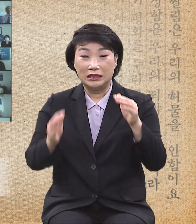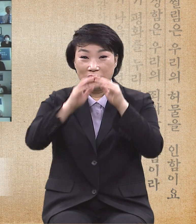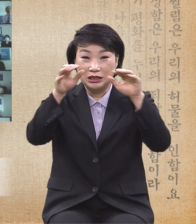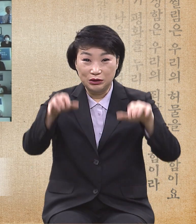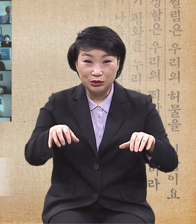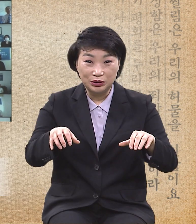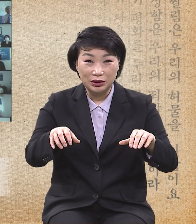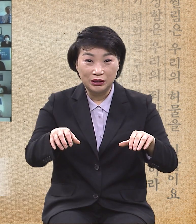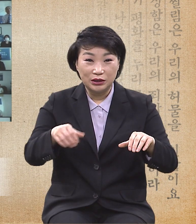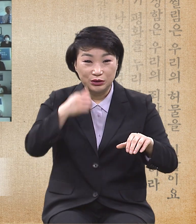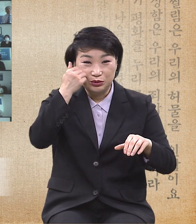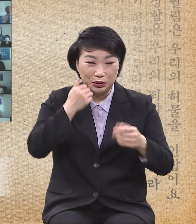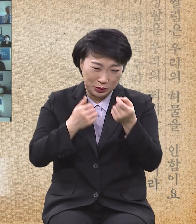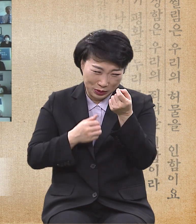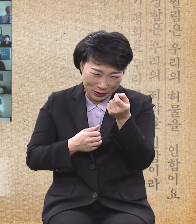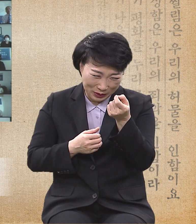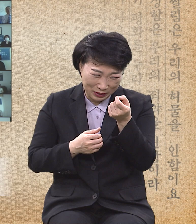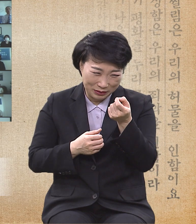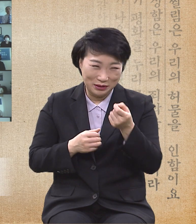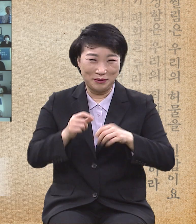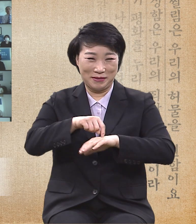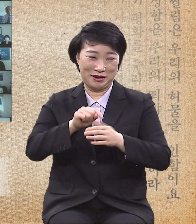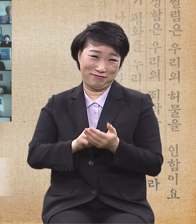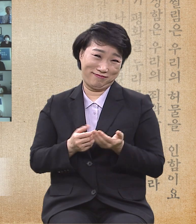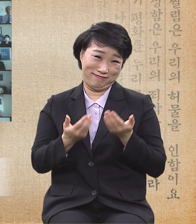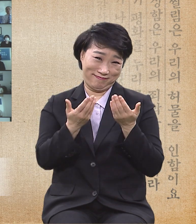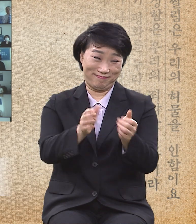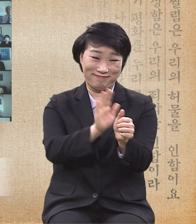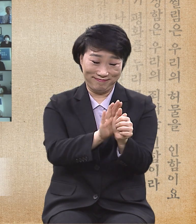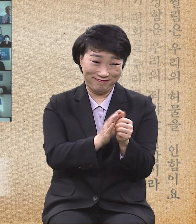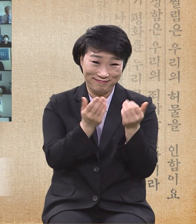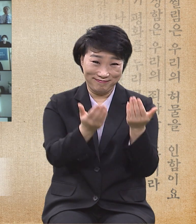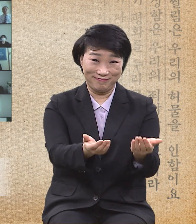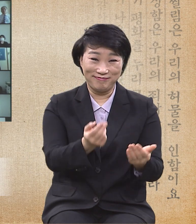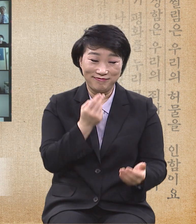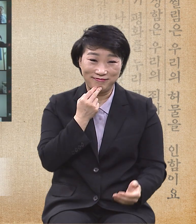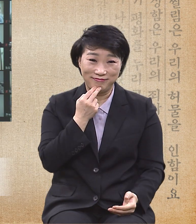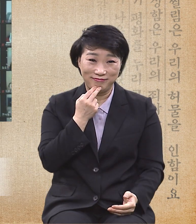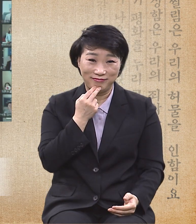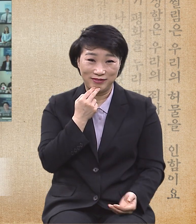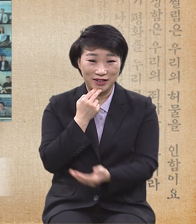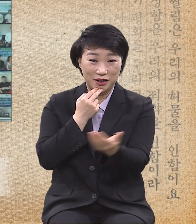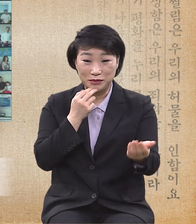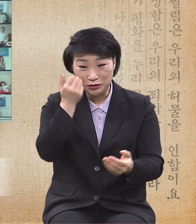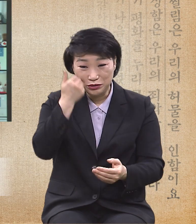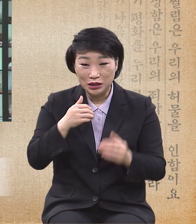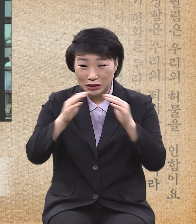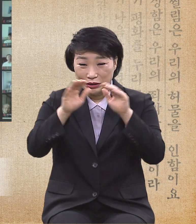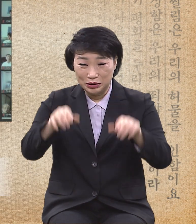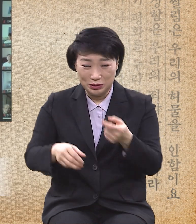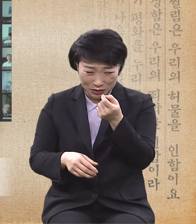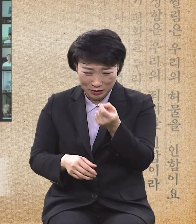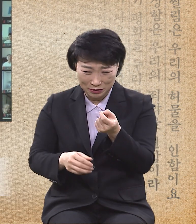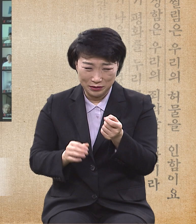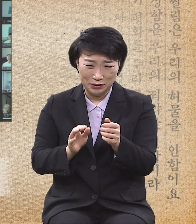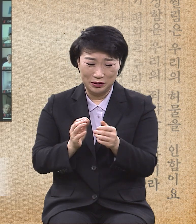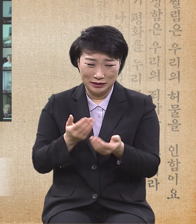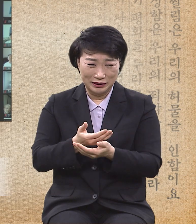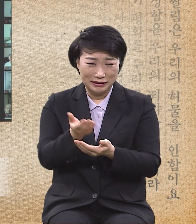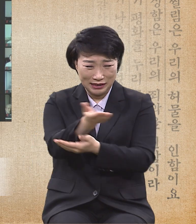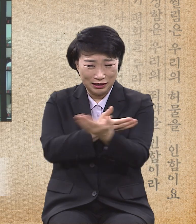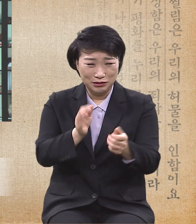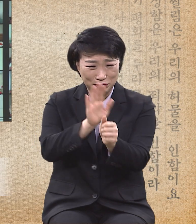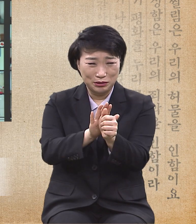이웃에게 요만큼도 마음을 못 쓰고 이웃에게 요만큼도 서로 나누고 돕지